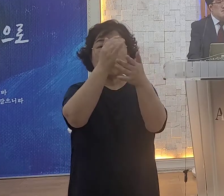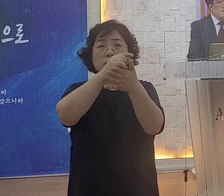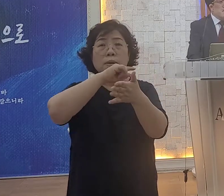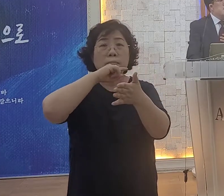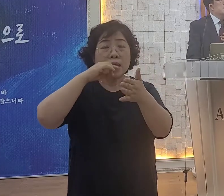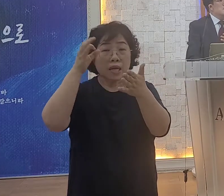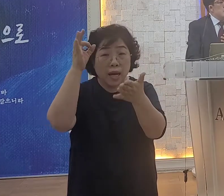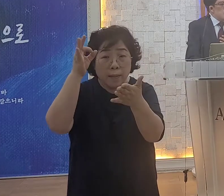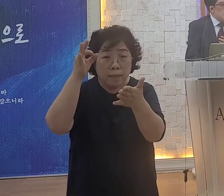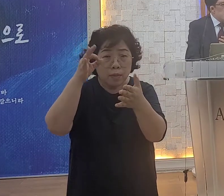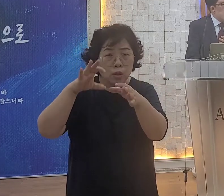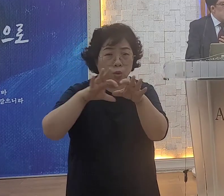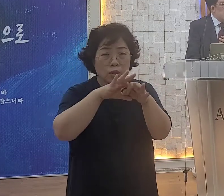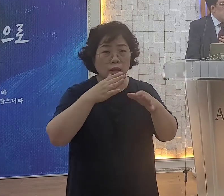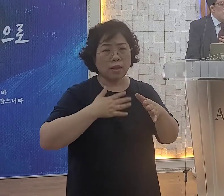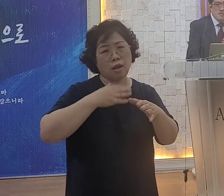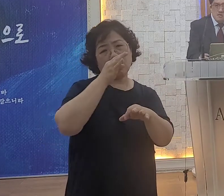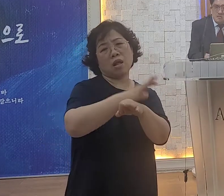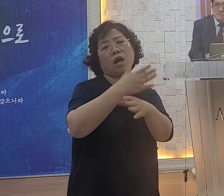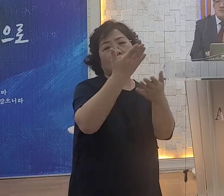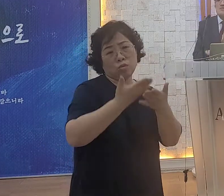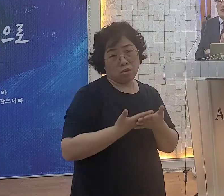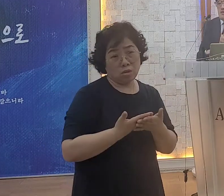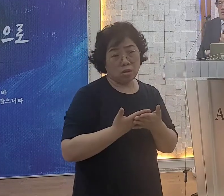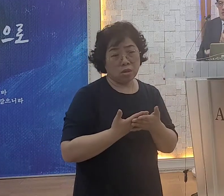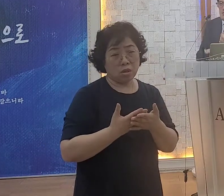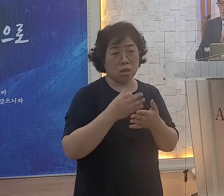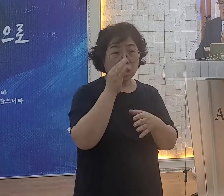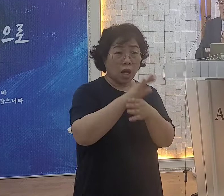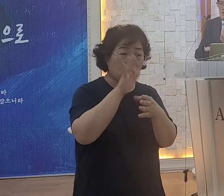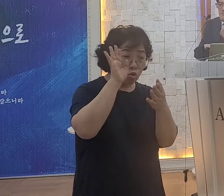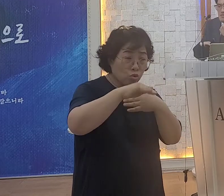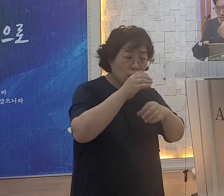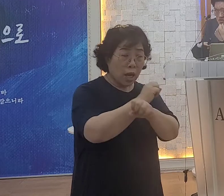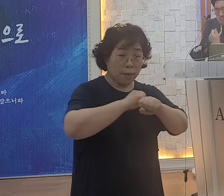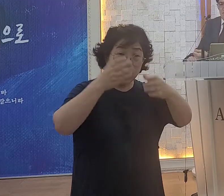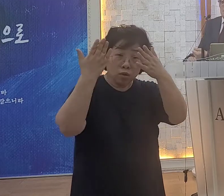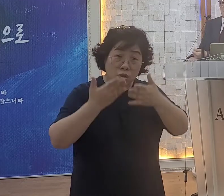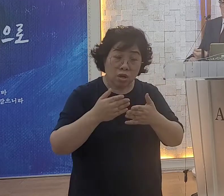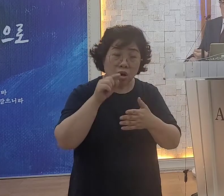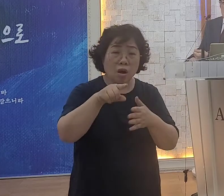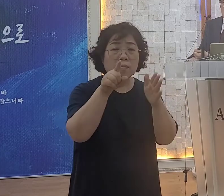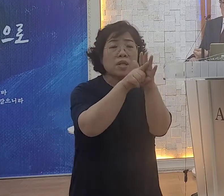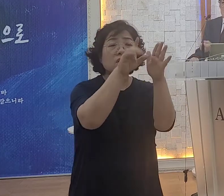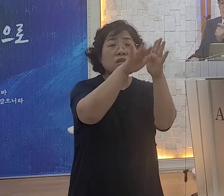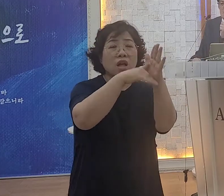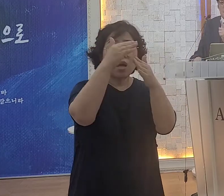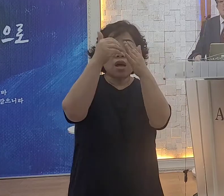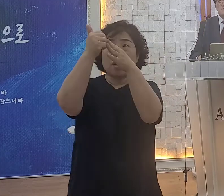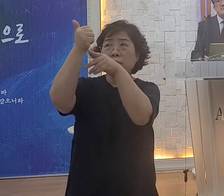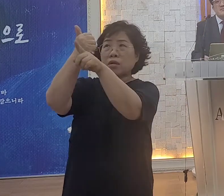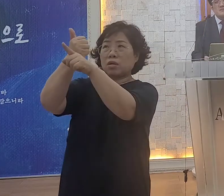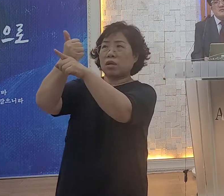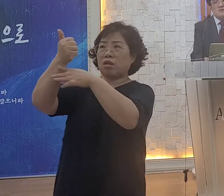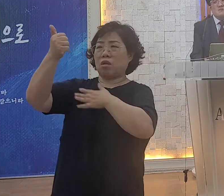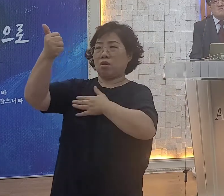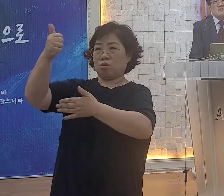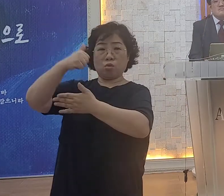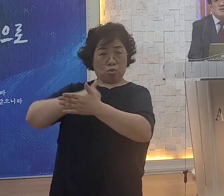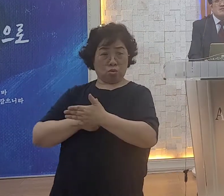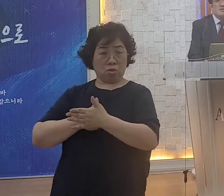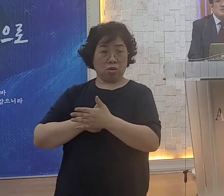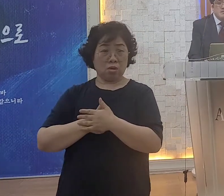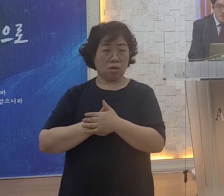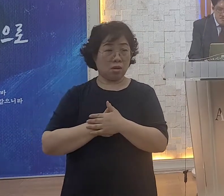목숨값으로 나를 사셨다. 이걸 믿는 자에게 하나님의 의가 주어진다. 라고 하는 이 첫 번째 비밀을